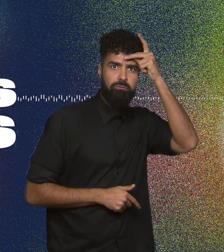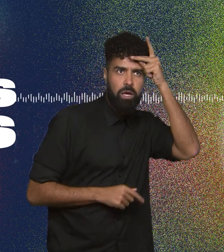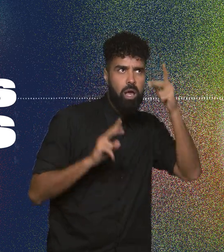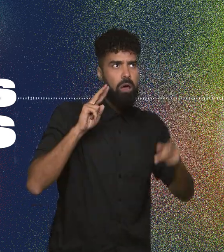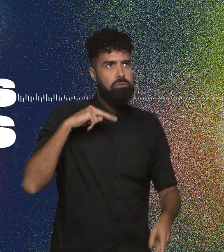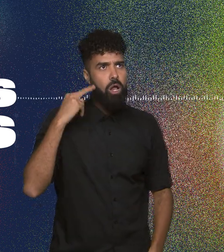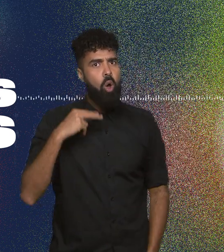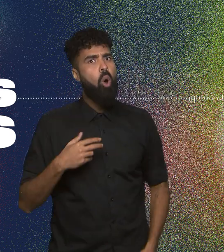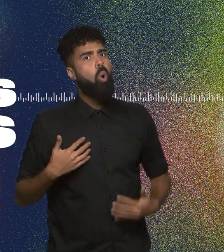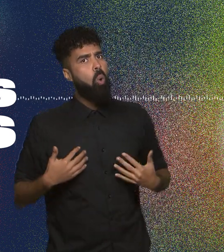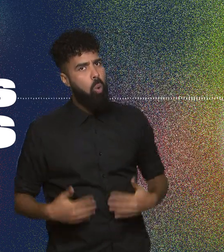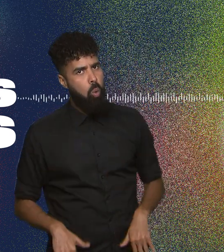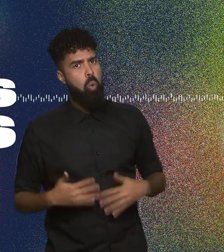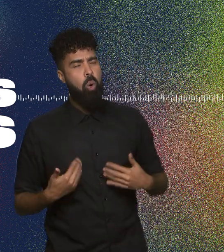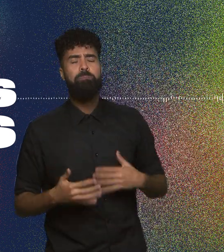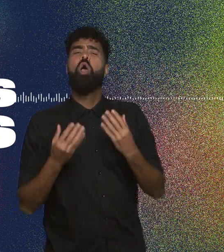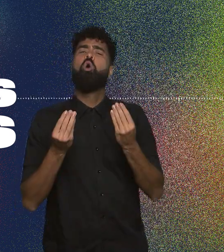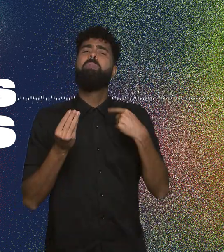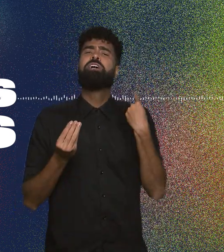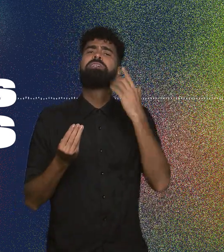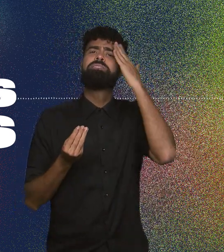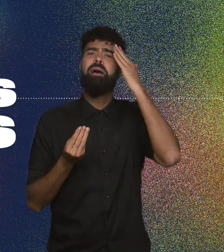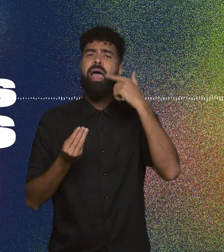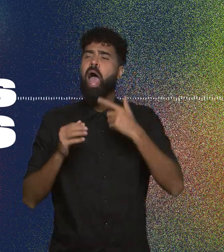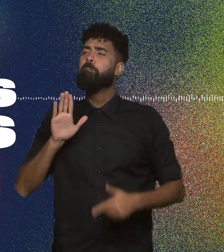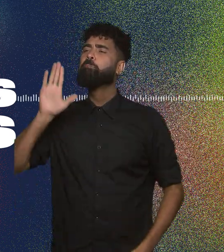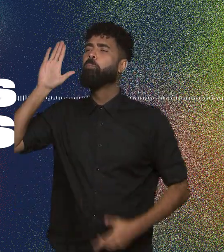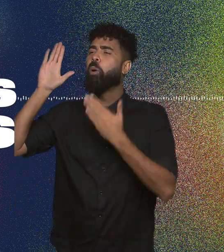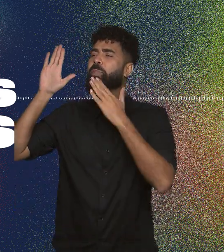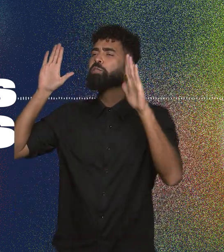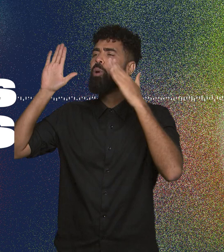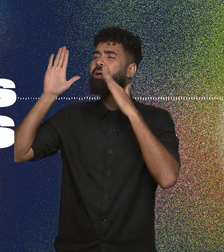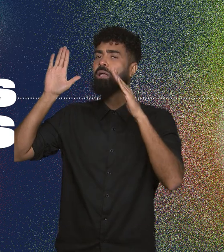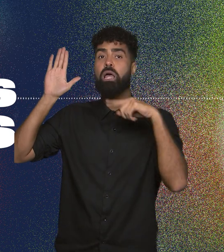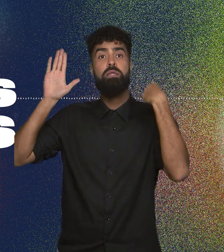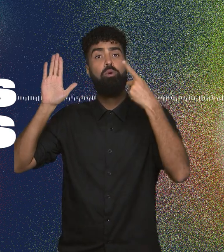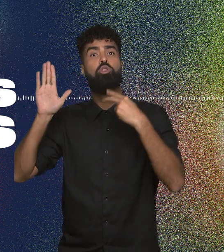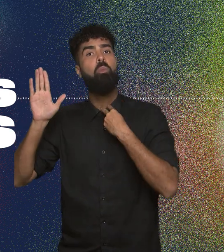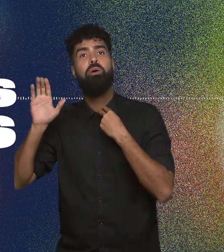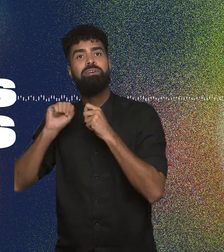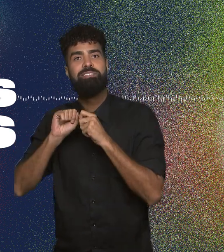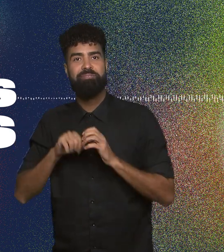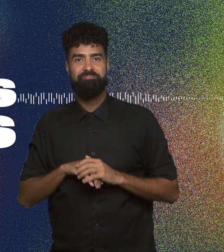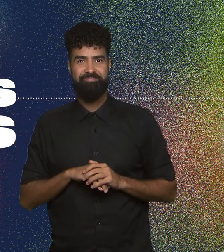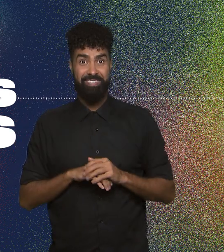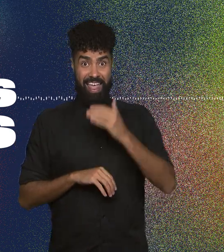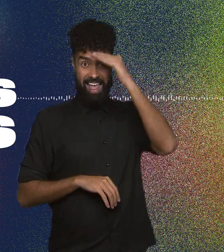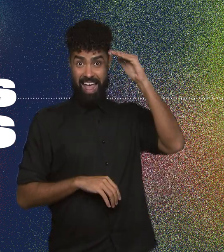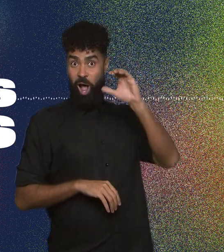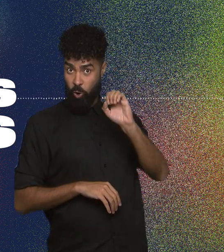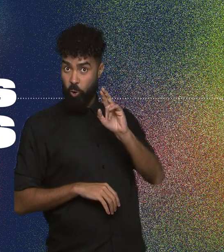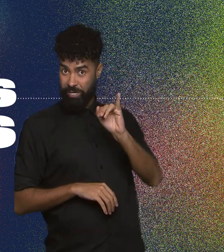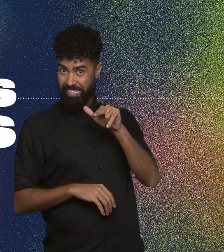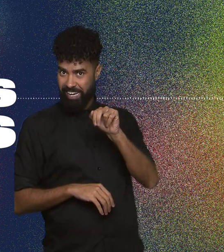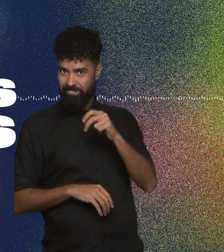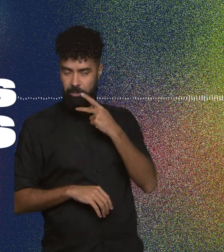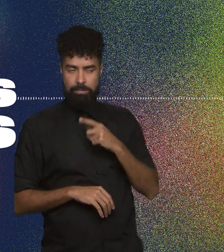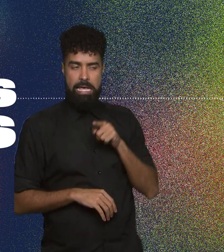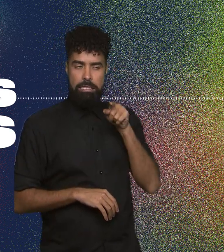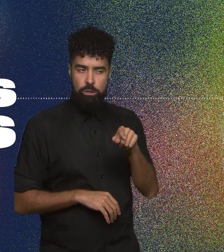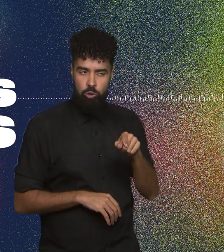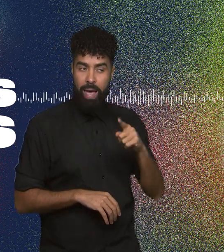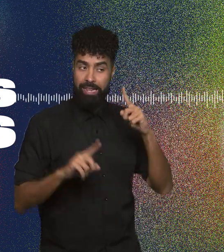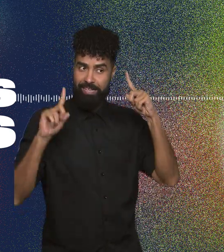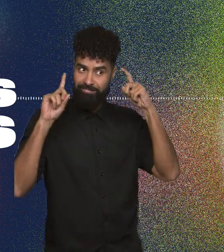se o candidato está prometendo que ele não pode cumprir? Isso aí é uma questão bastante complexa, mas muito, muito, muito